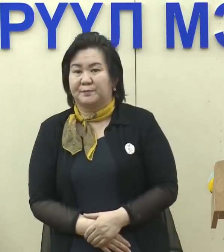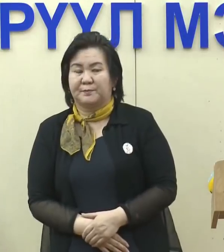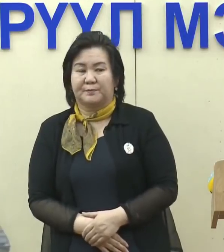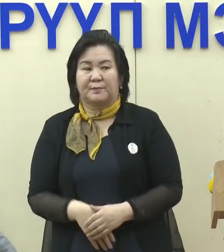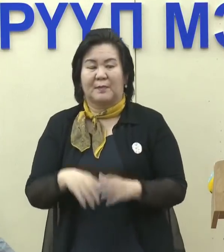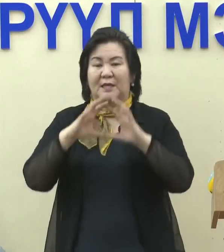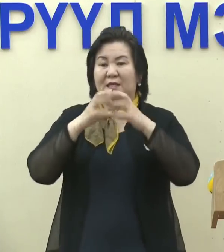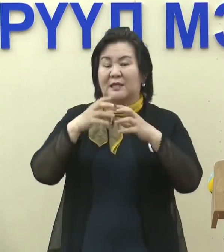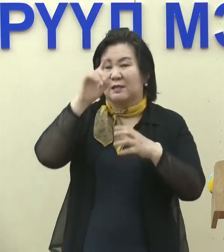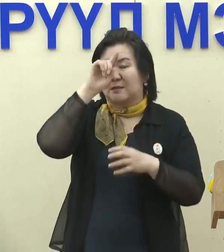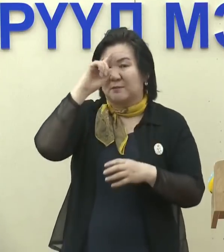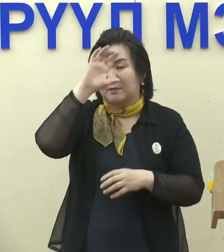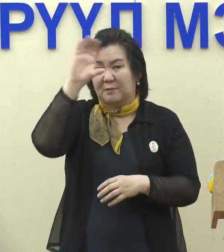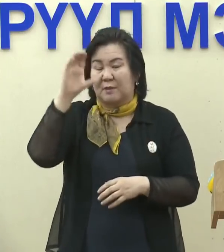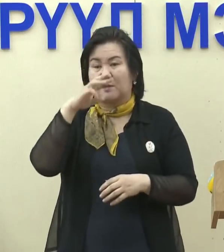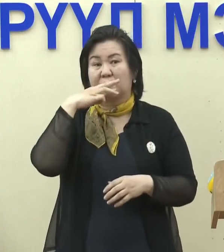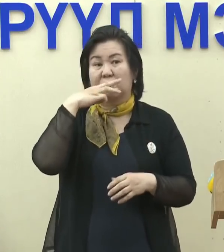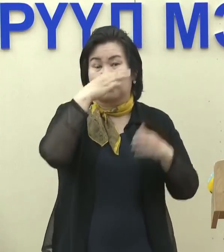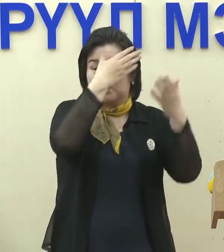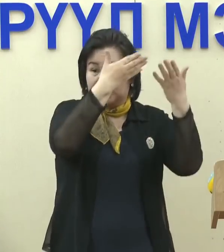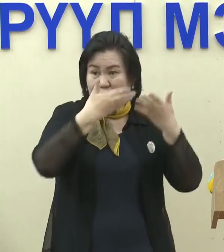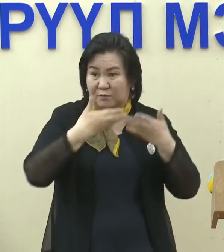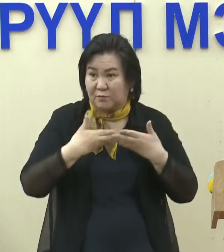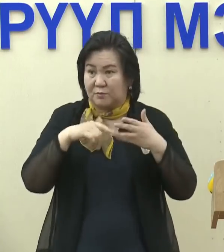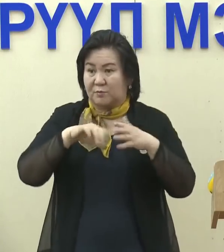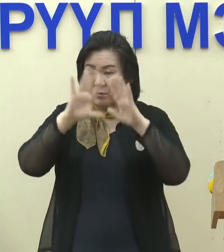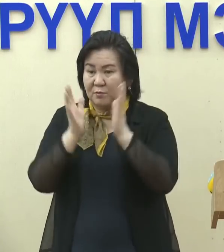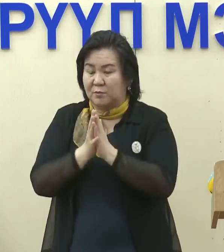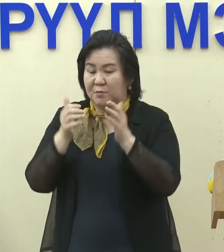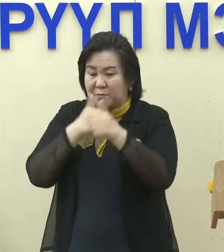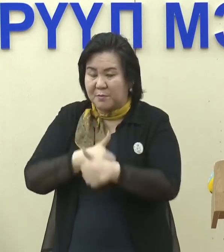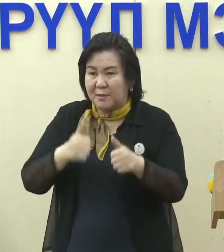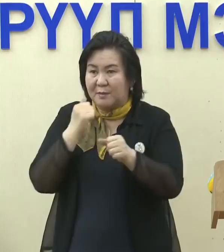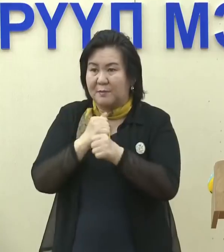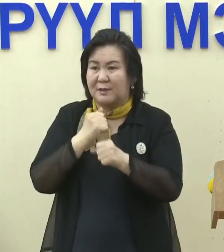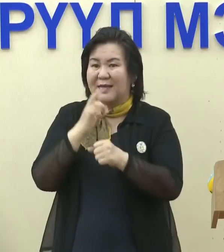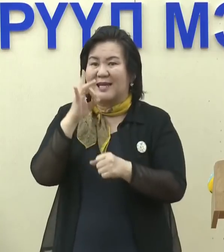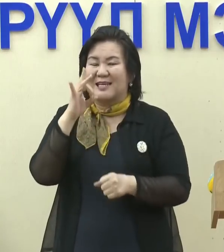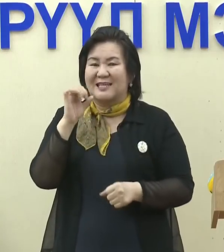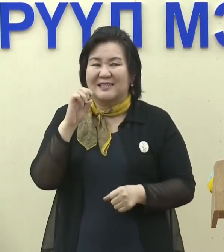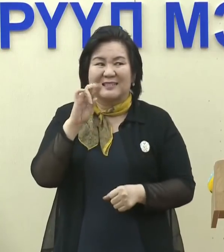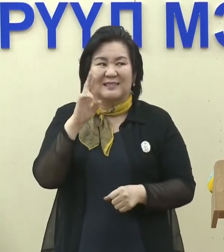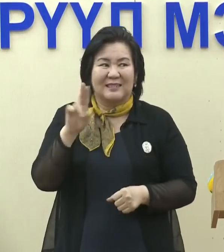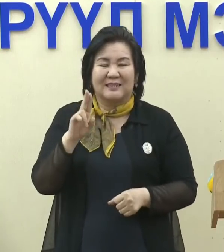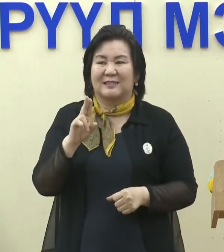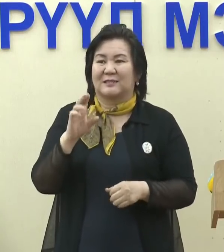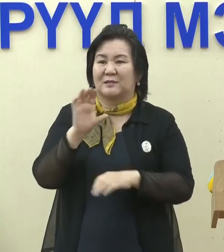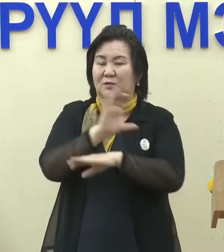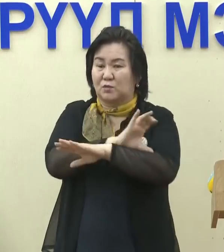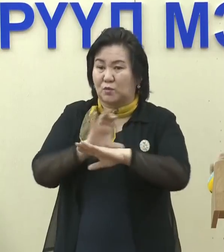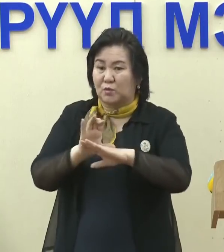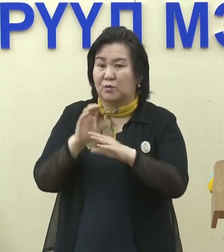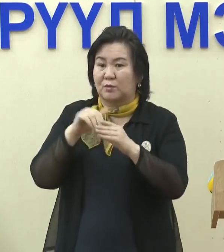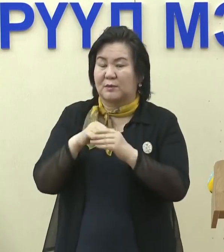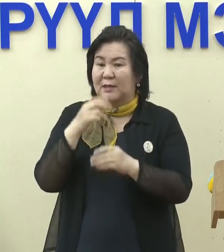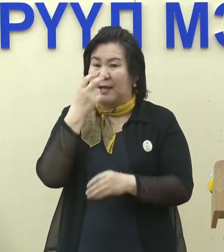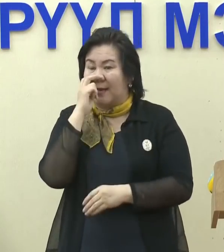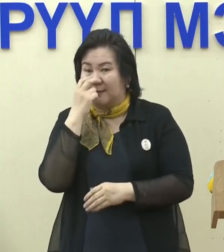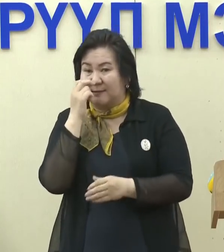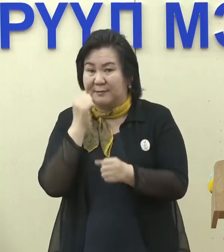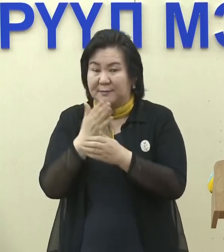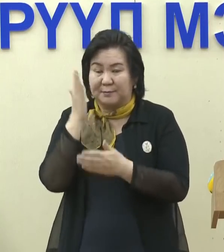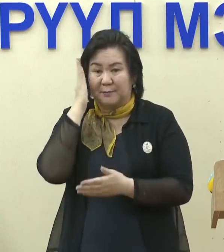Дэлхийн эрүүл мэндийн байгууллагаас өгсөн зөвлөмжийн дагуу бид бүх бэлэн байдлыг резидент эмчид сургалтанд хамруулсан байгаа тухайн ажилтны